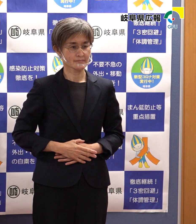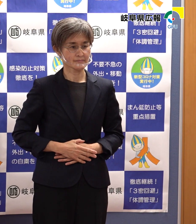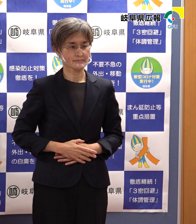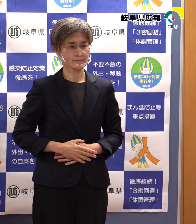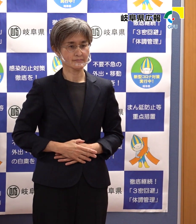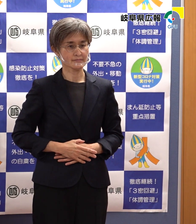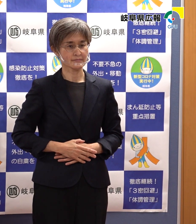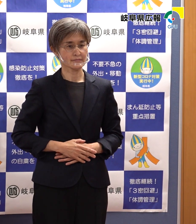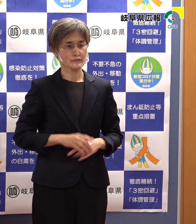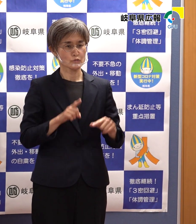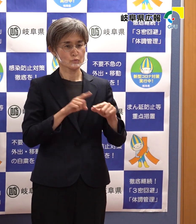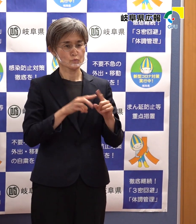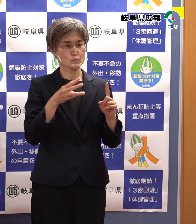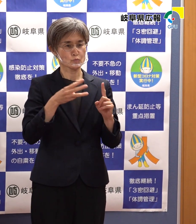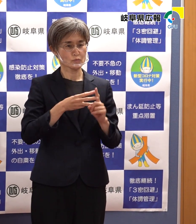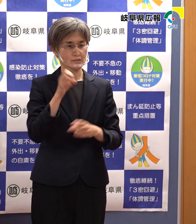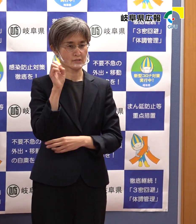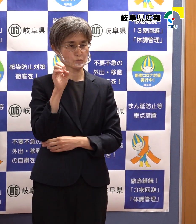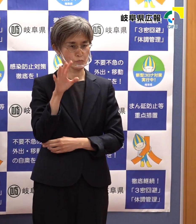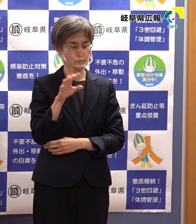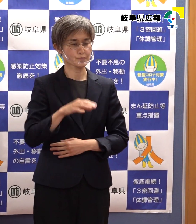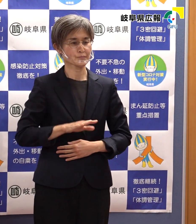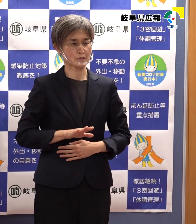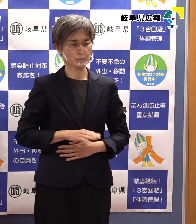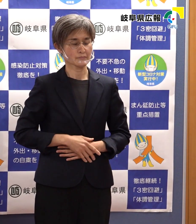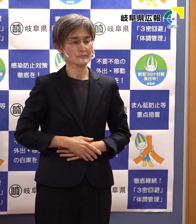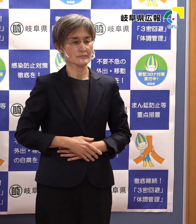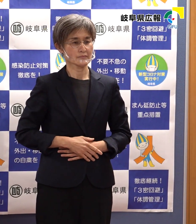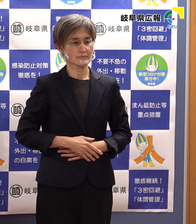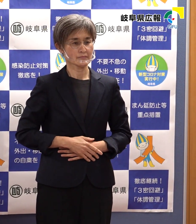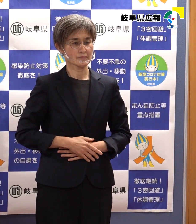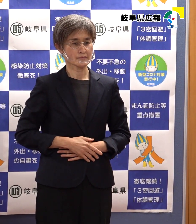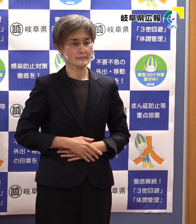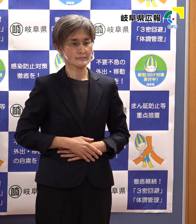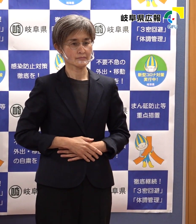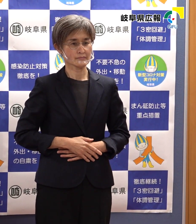先進部になる はい、 まずこの前橋をどういう形で